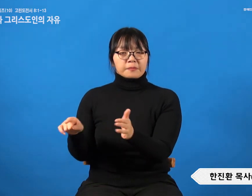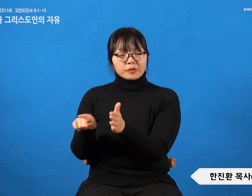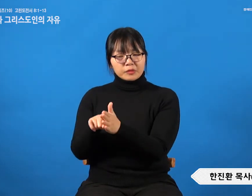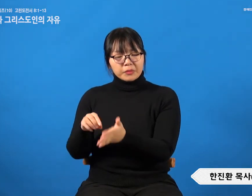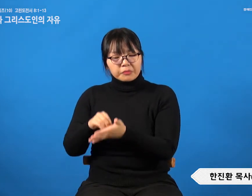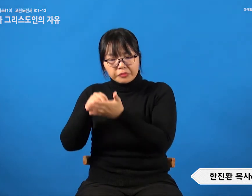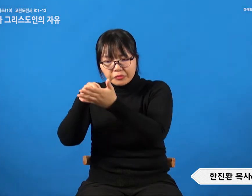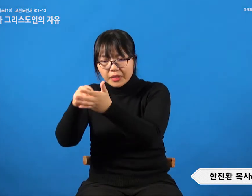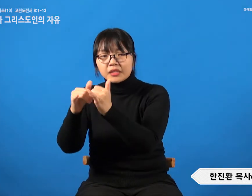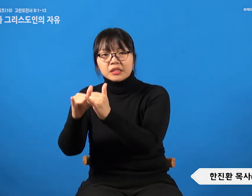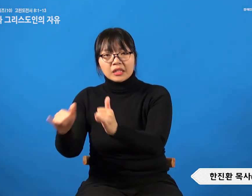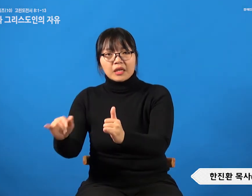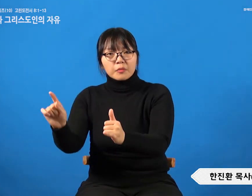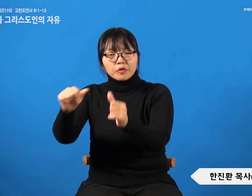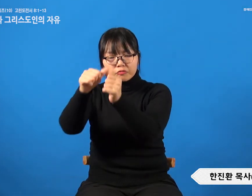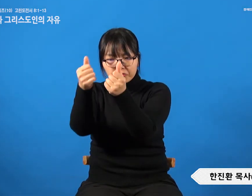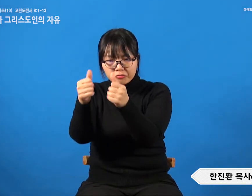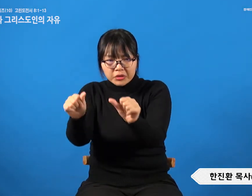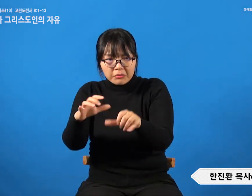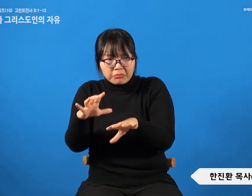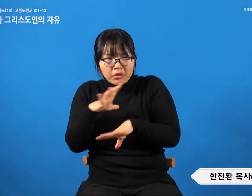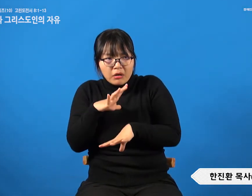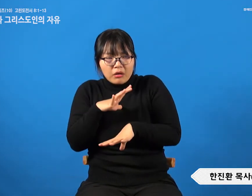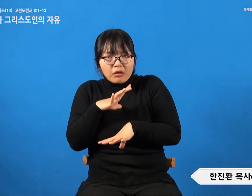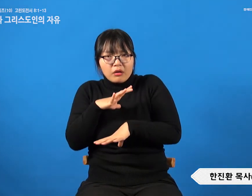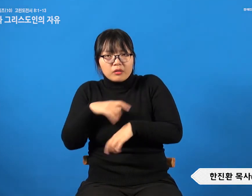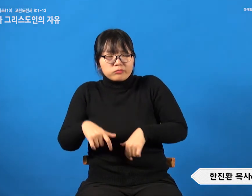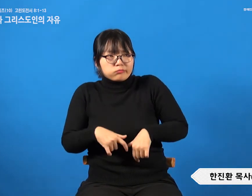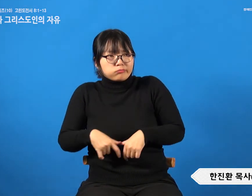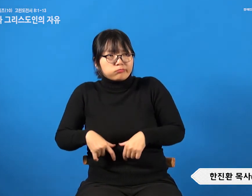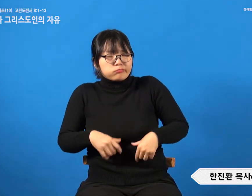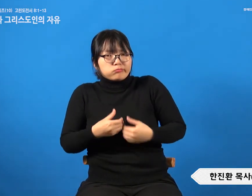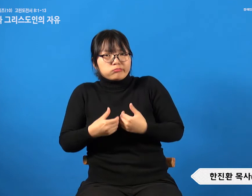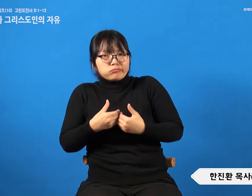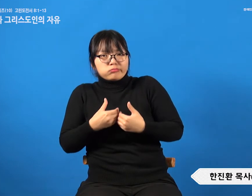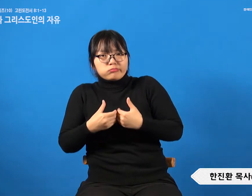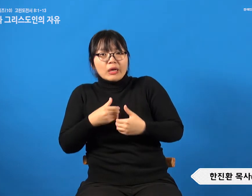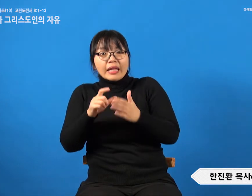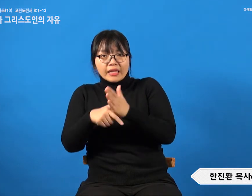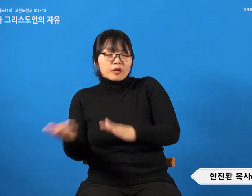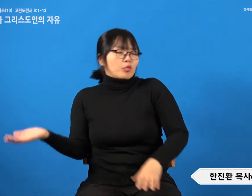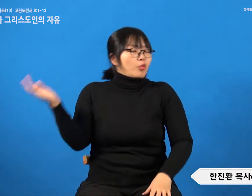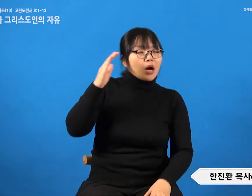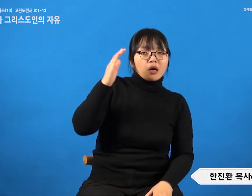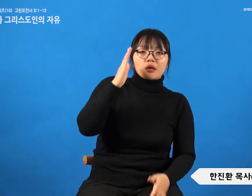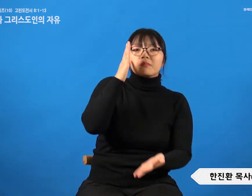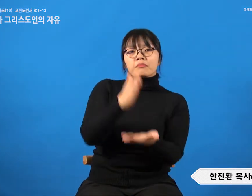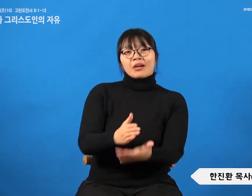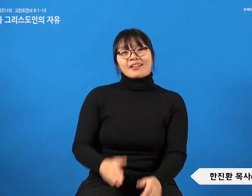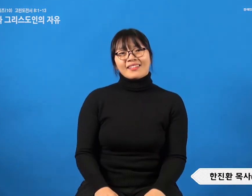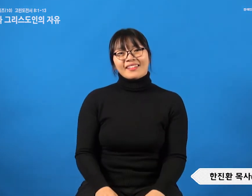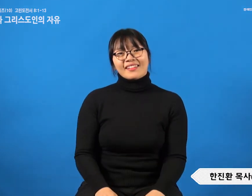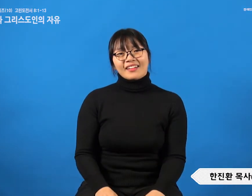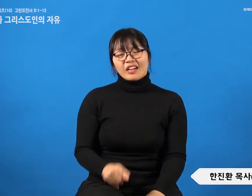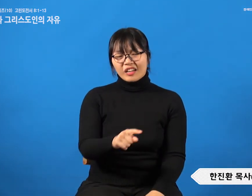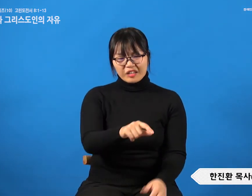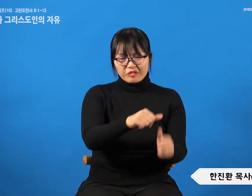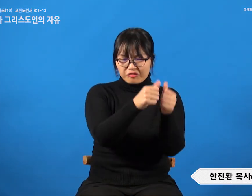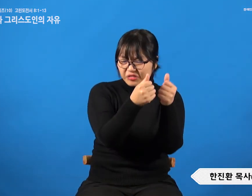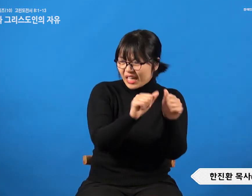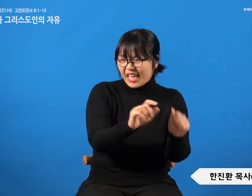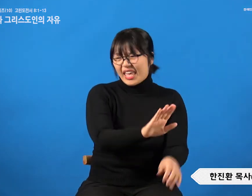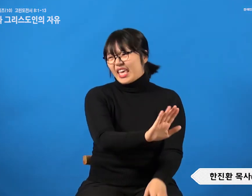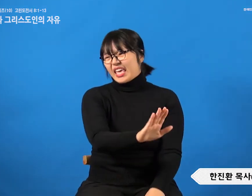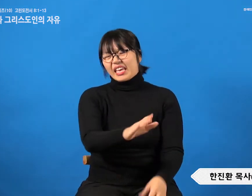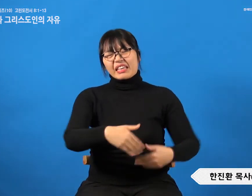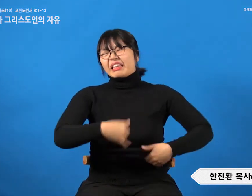생각하고 무섭게 생각하고 주저하고 그럴 때는 들어가면 안 됩니다. 이게 무슨 문제냐고,